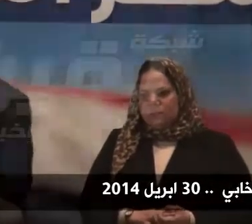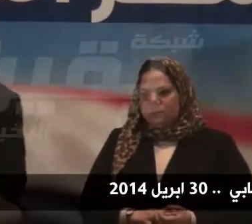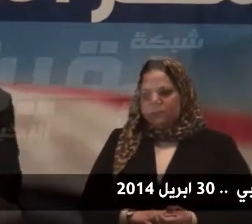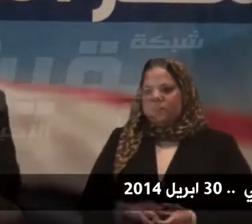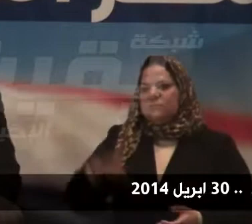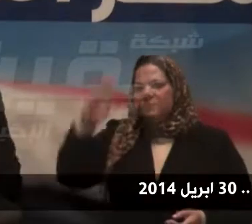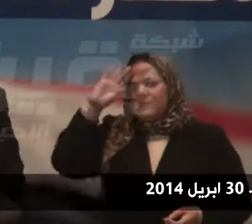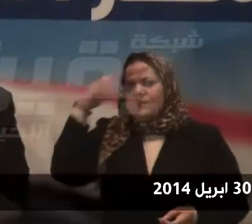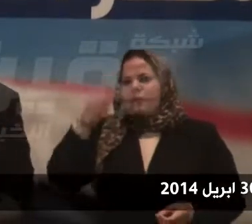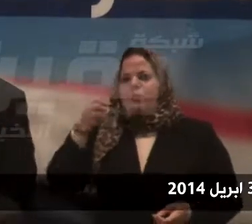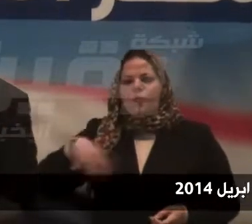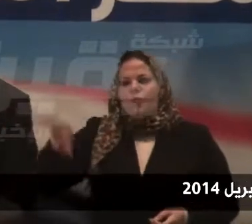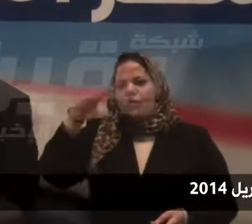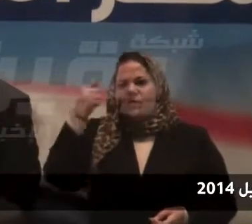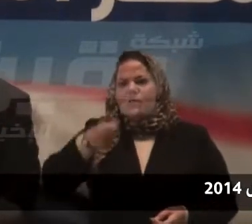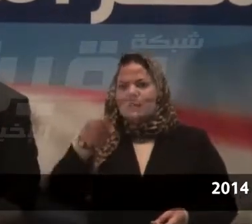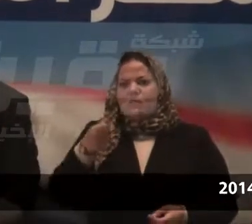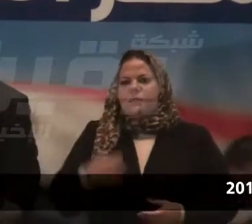مساء الخير على حضراتكم.